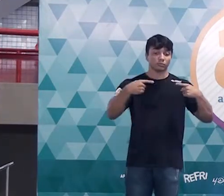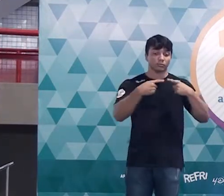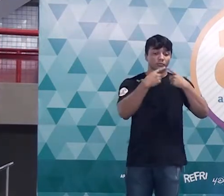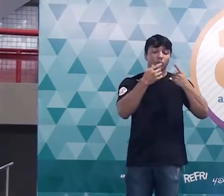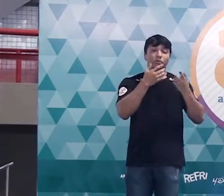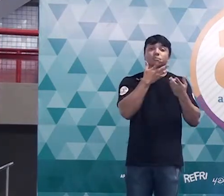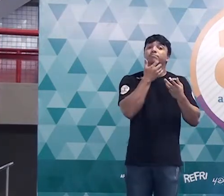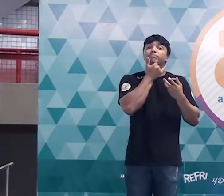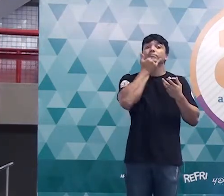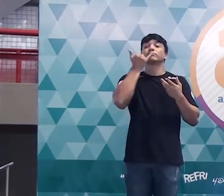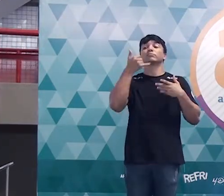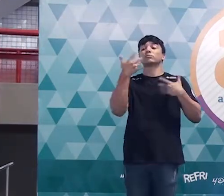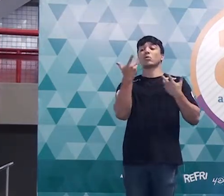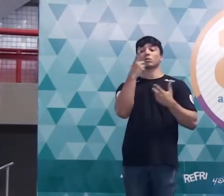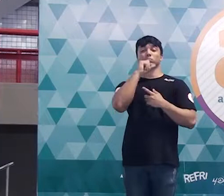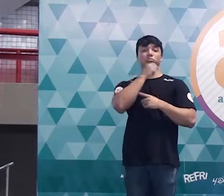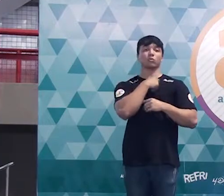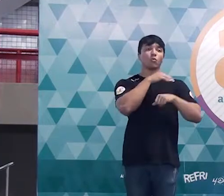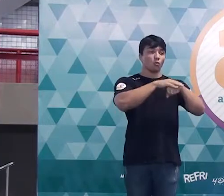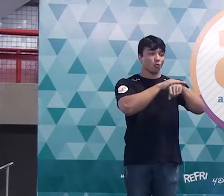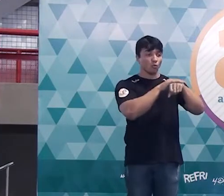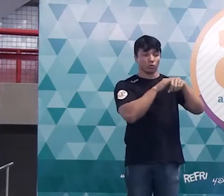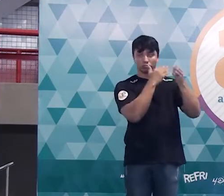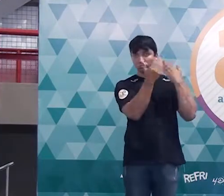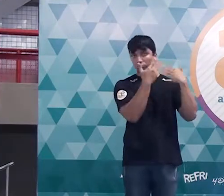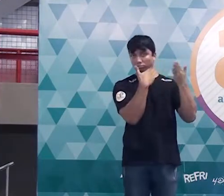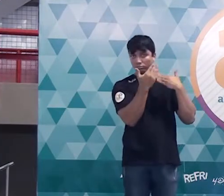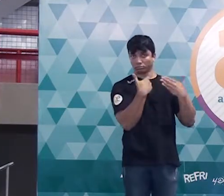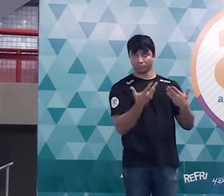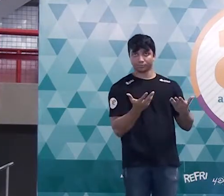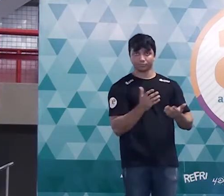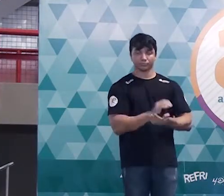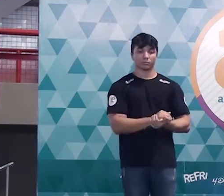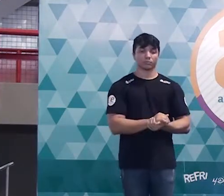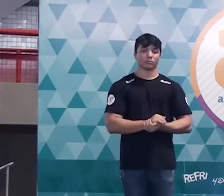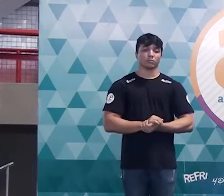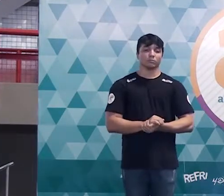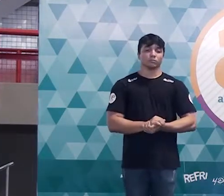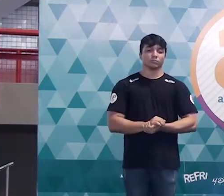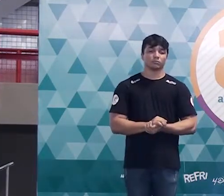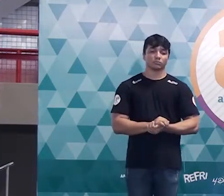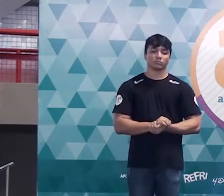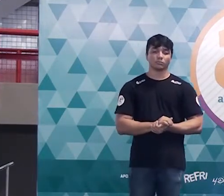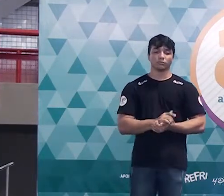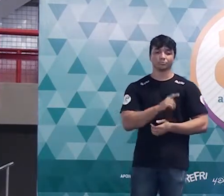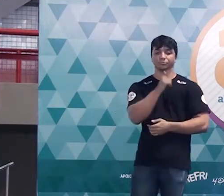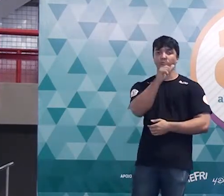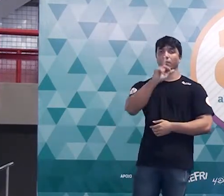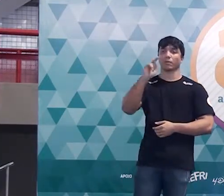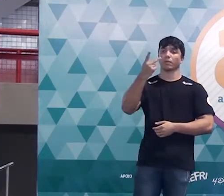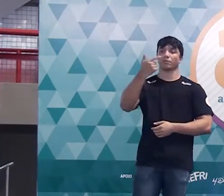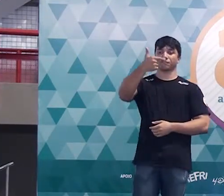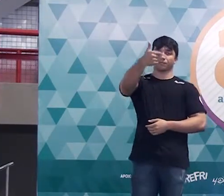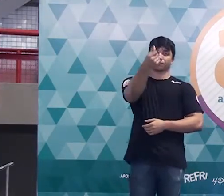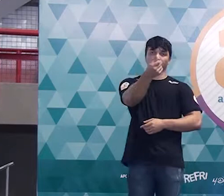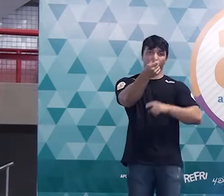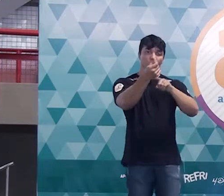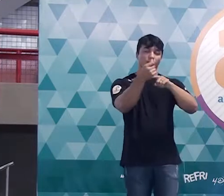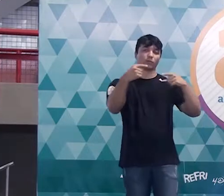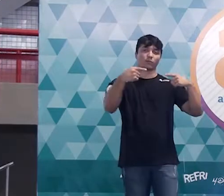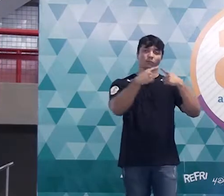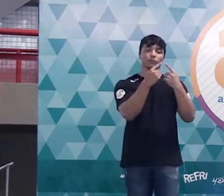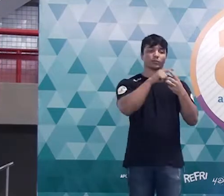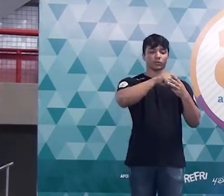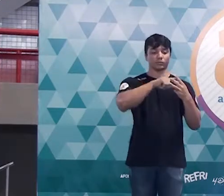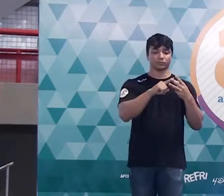de com quem a gente está falando, tá certo? Bom, depois nós temos aí a habilidade 26, nós vamos trabalhar as